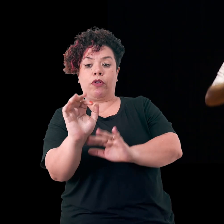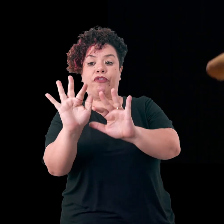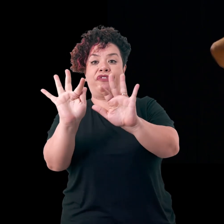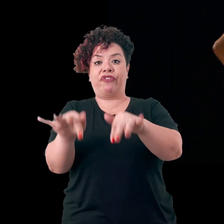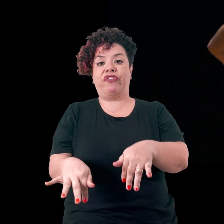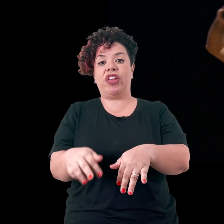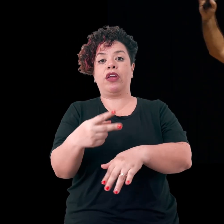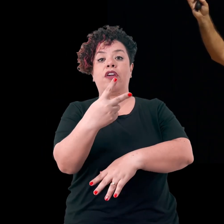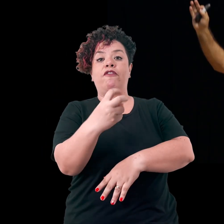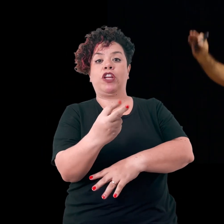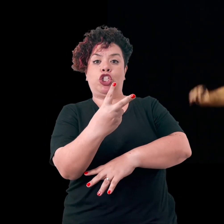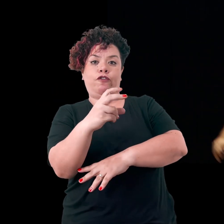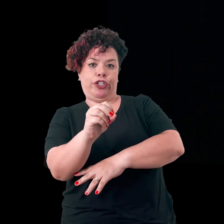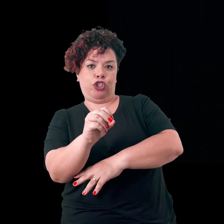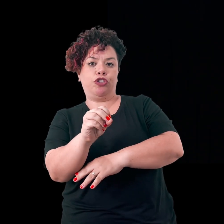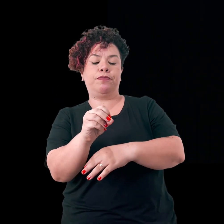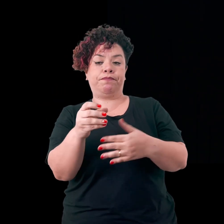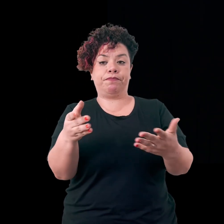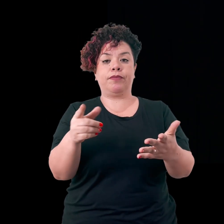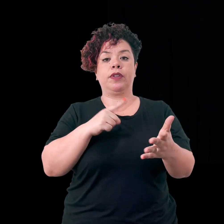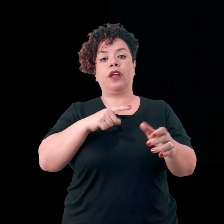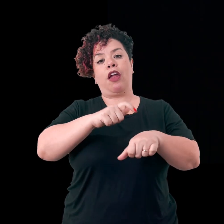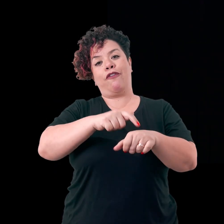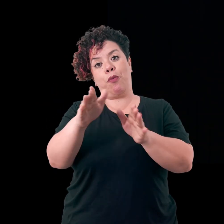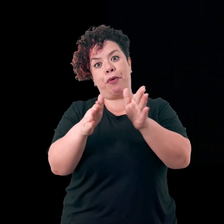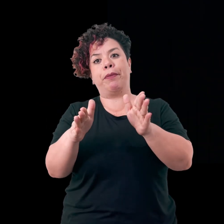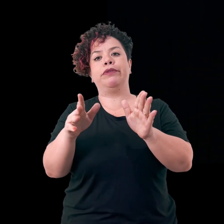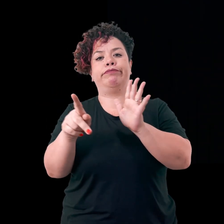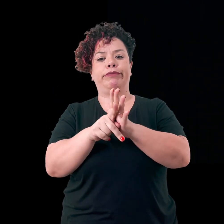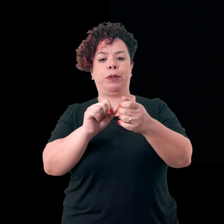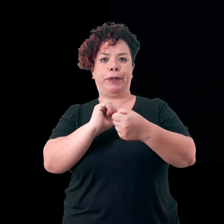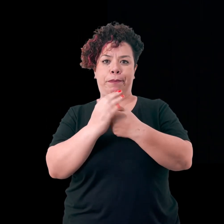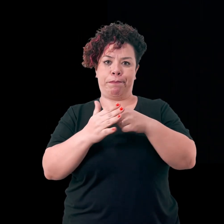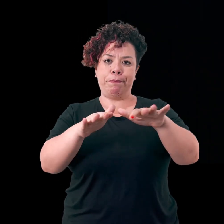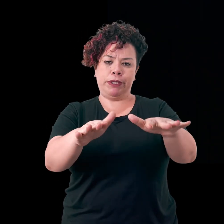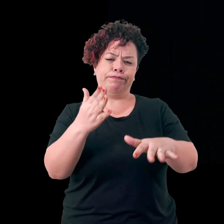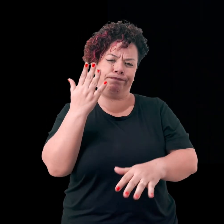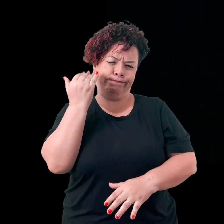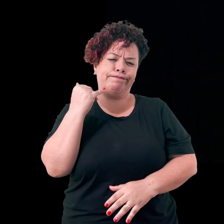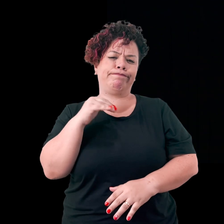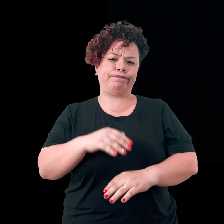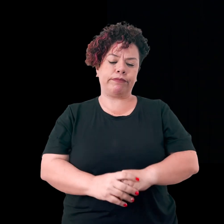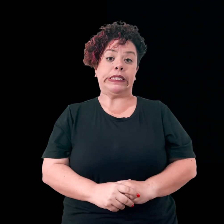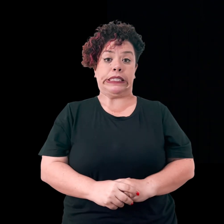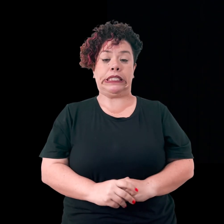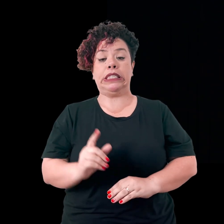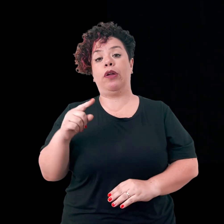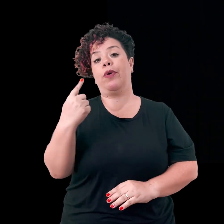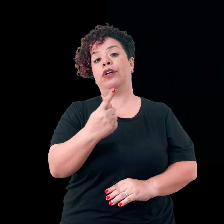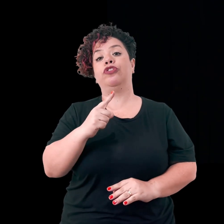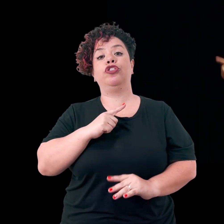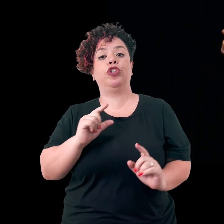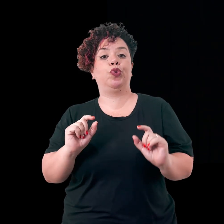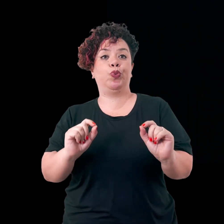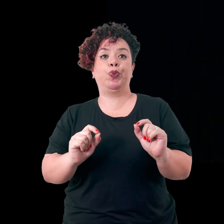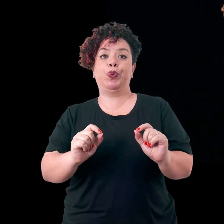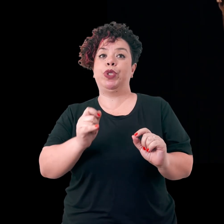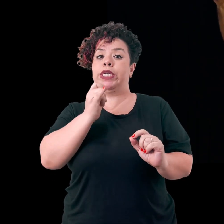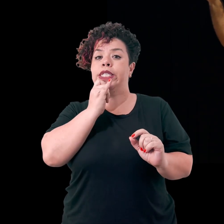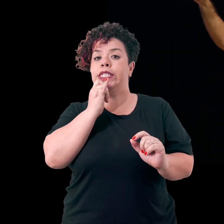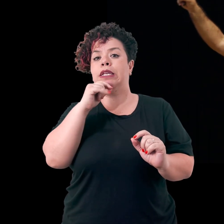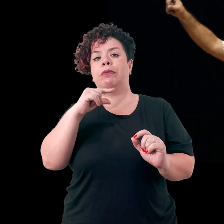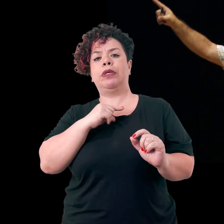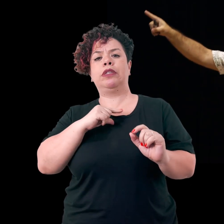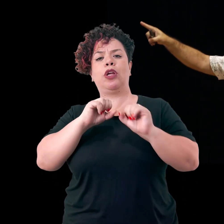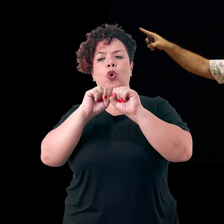2020, e que passou aí pelo momento de pandemia, levando a gente a ter uma